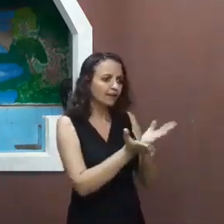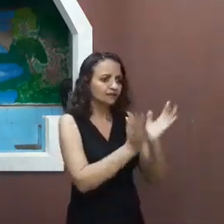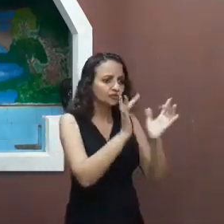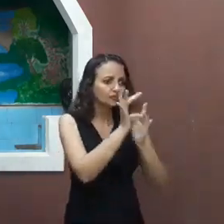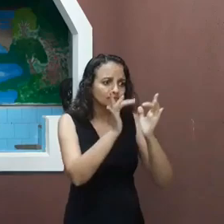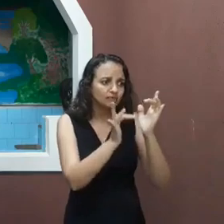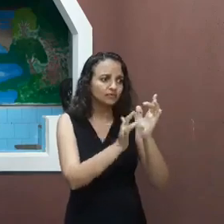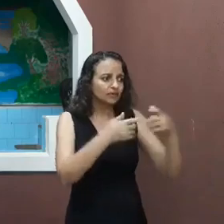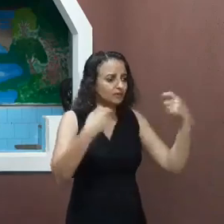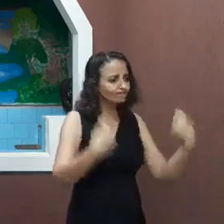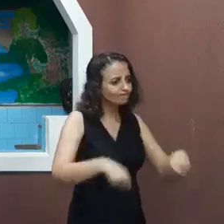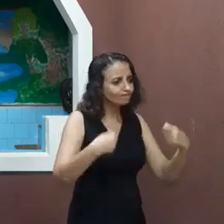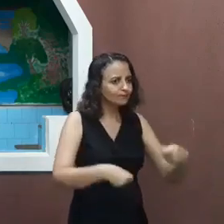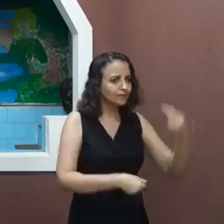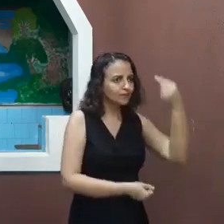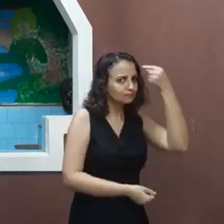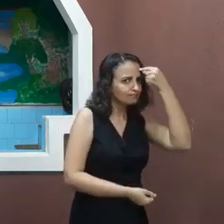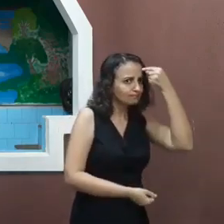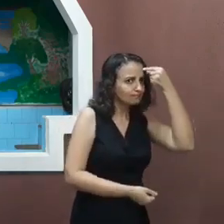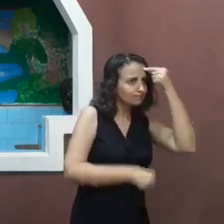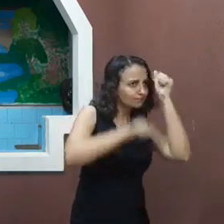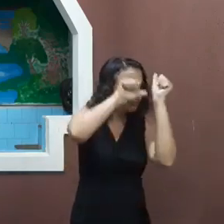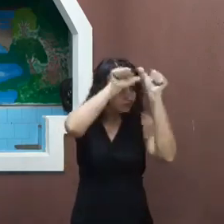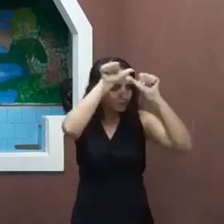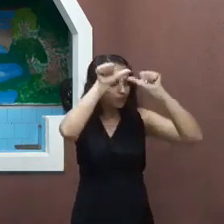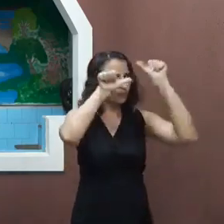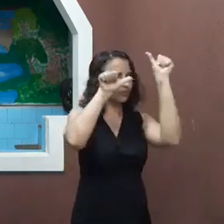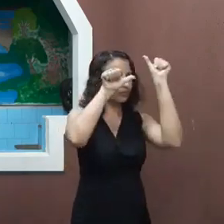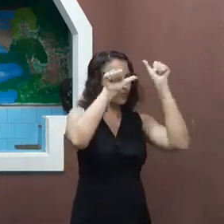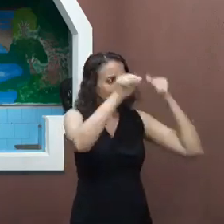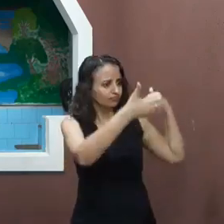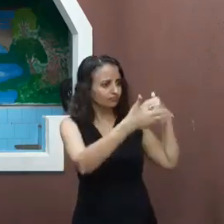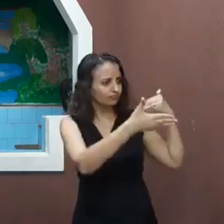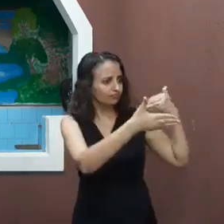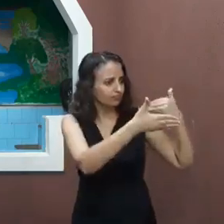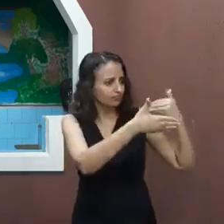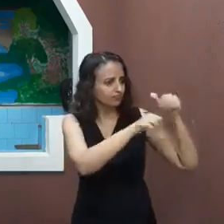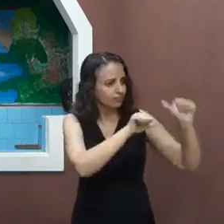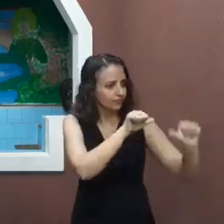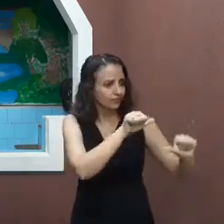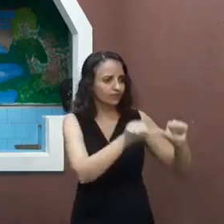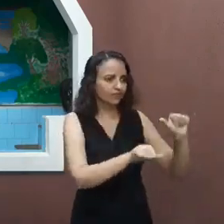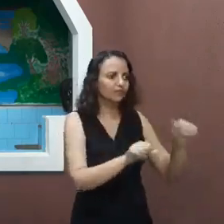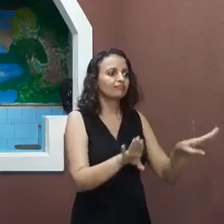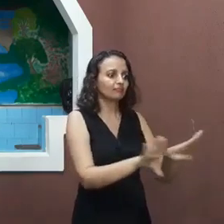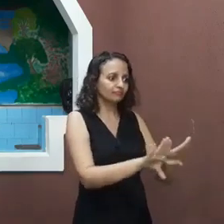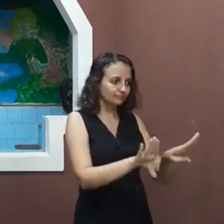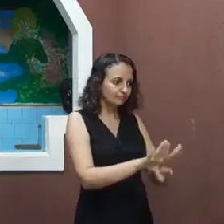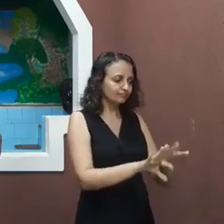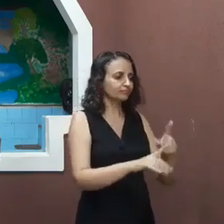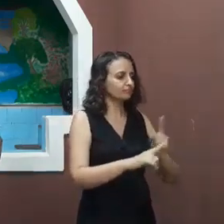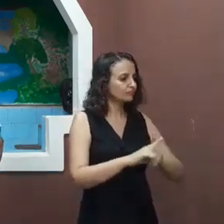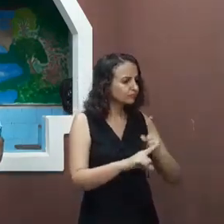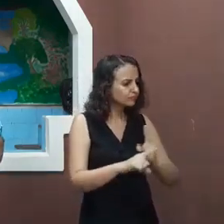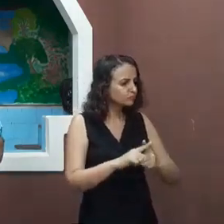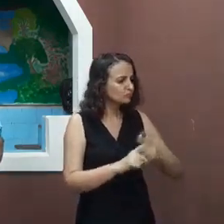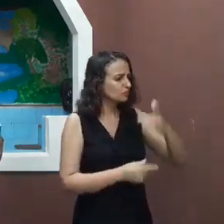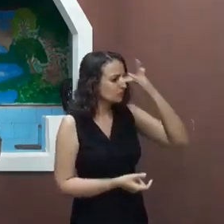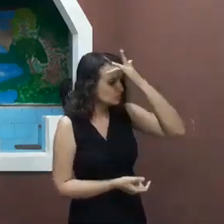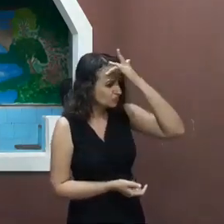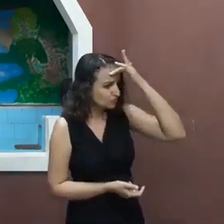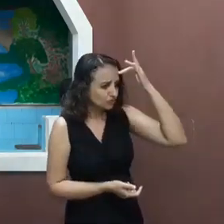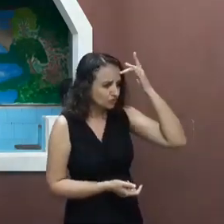nós precisamos mudar esse histórico, teremos que mudar essa situação. Quantas pessoas